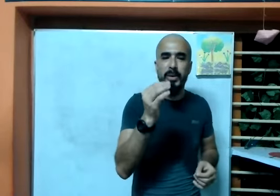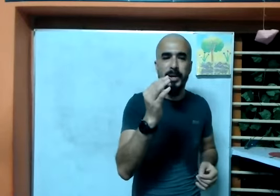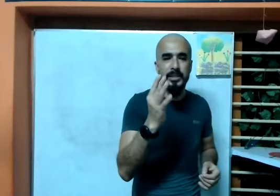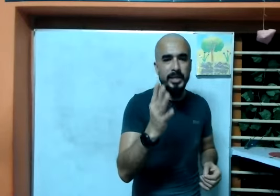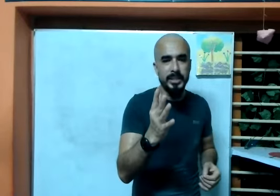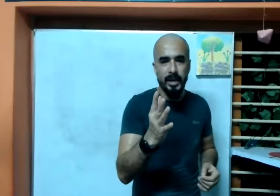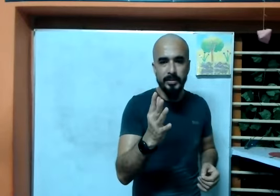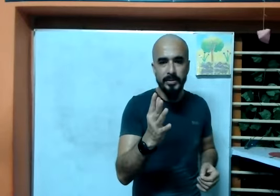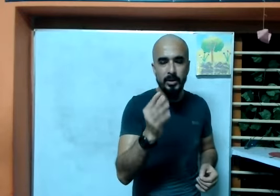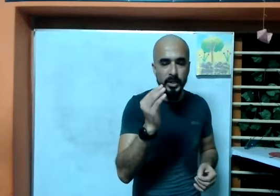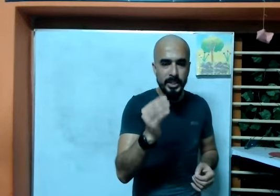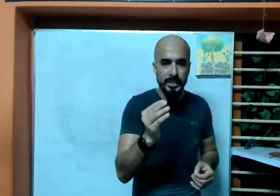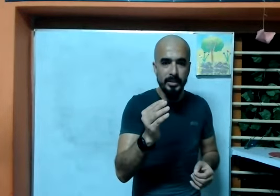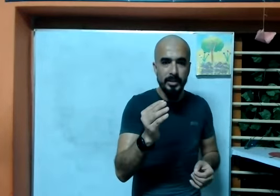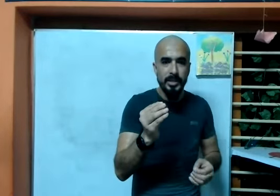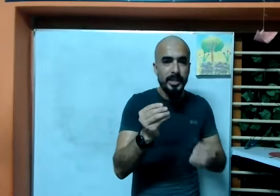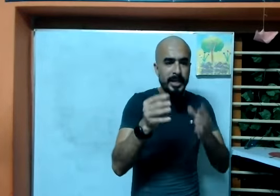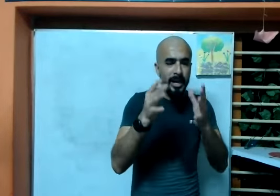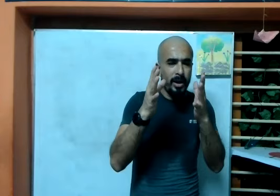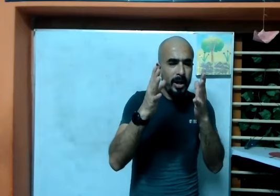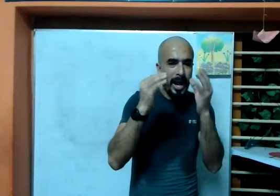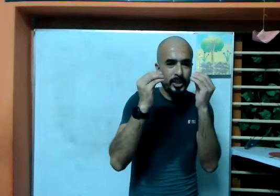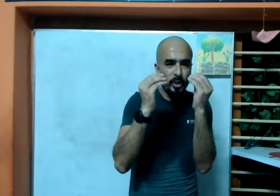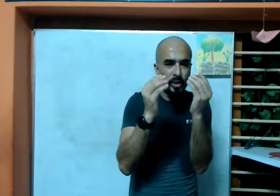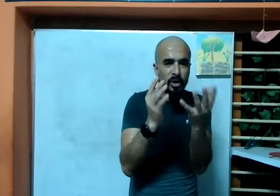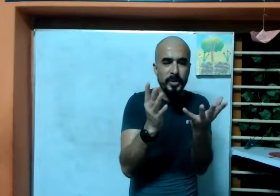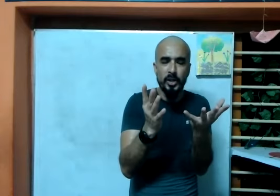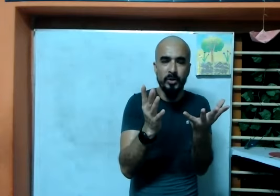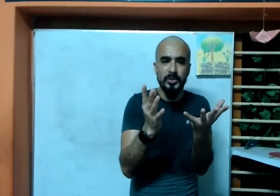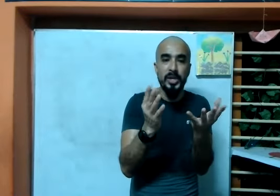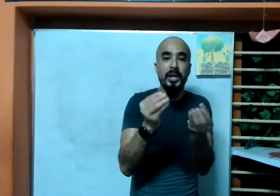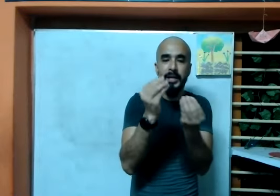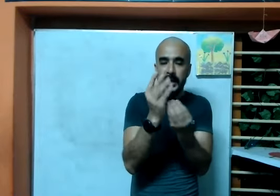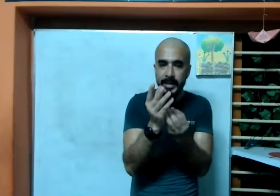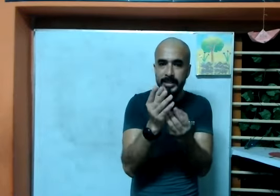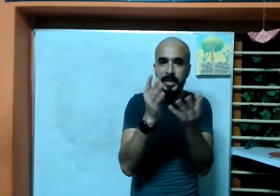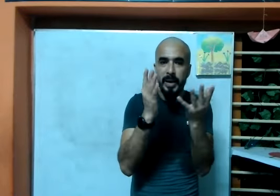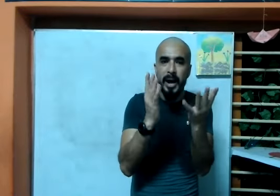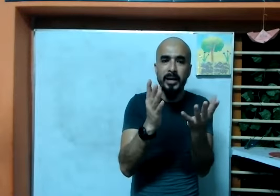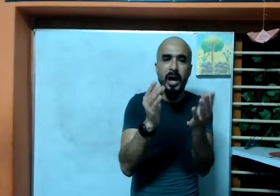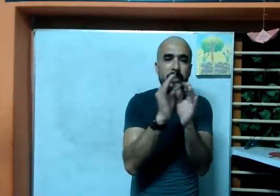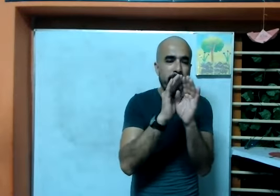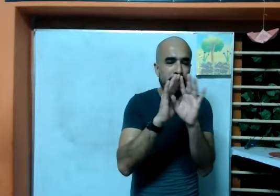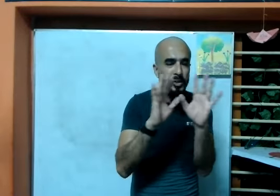ব্যাপার সাজিয়া ঐশী, এটা হাস্যকর রকমের সহজ, এটা ইংরেজি বা বাংলা আমার ভাবার দরকার